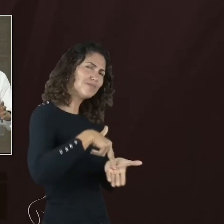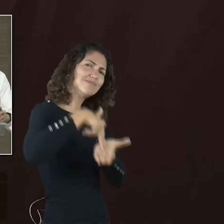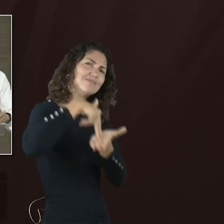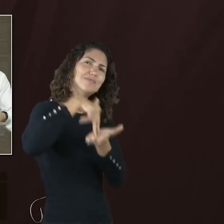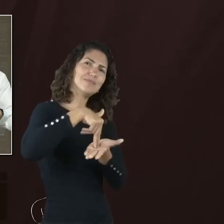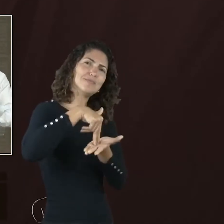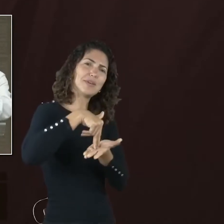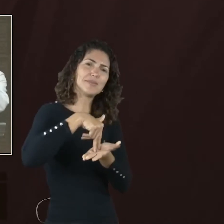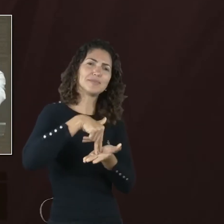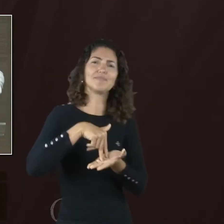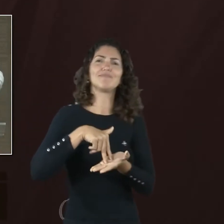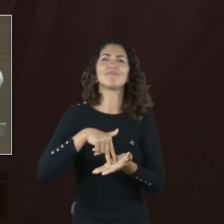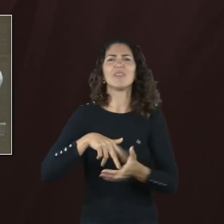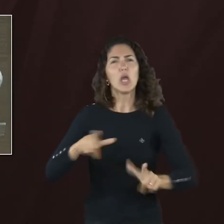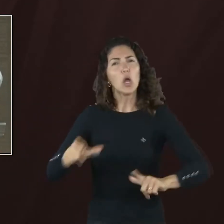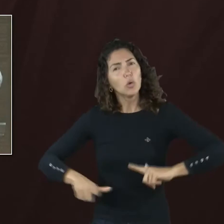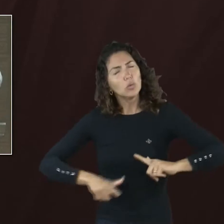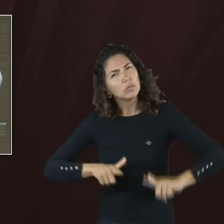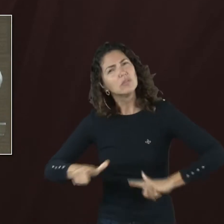Ele foi,